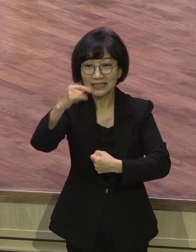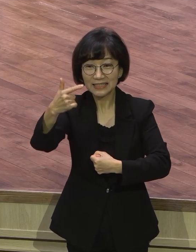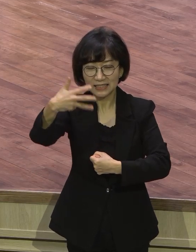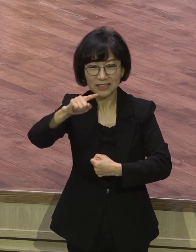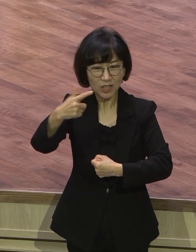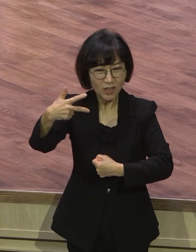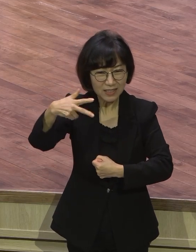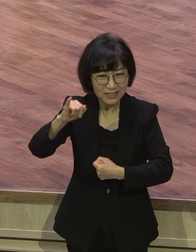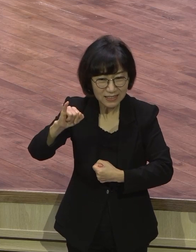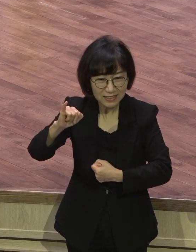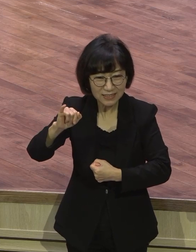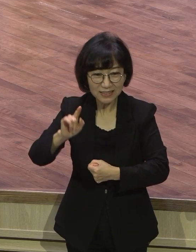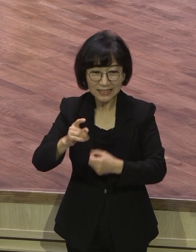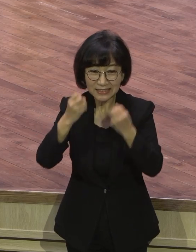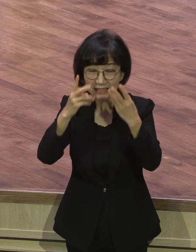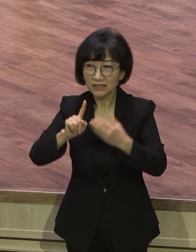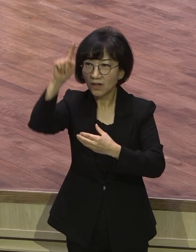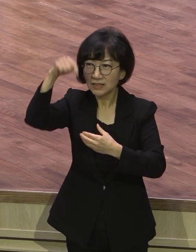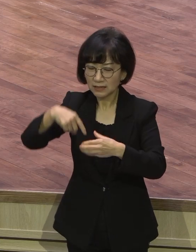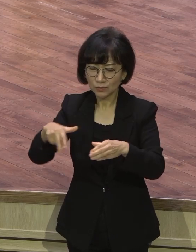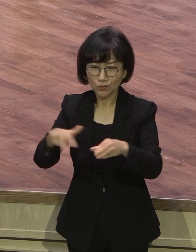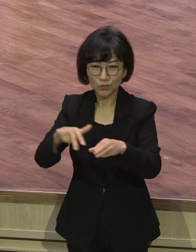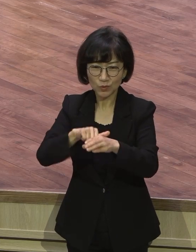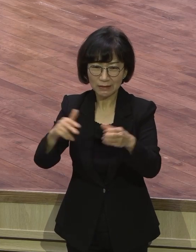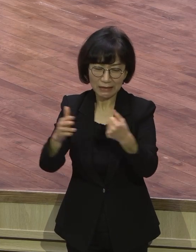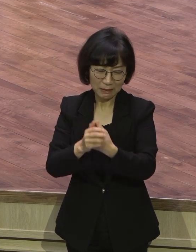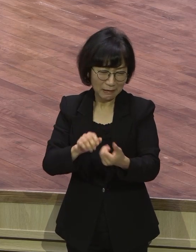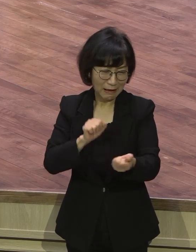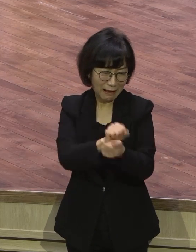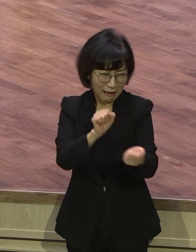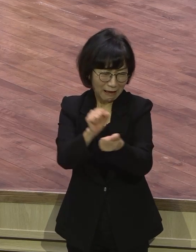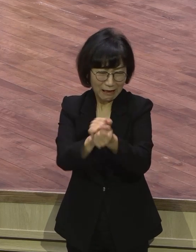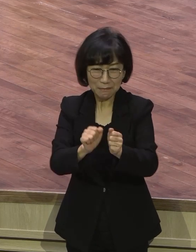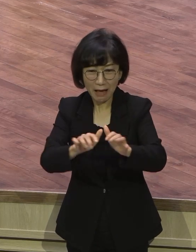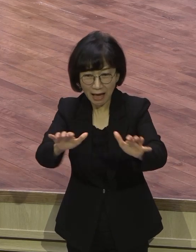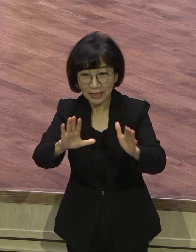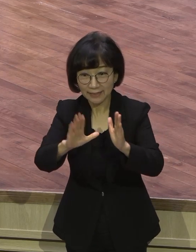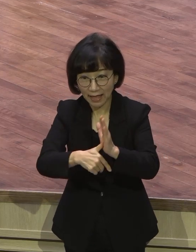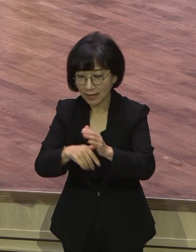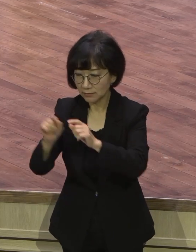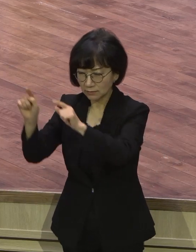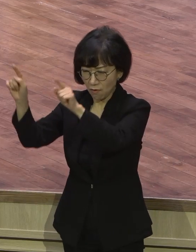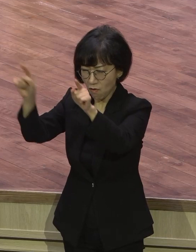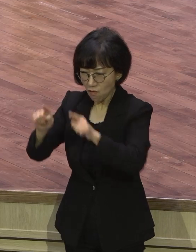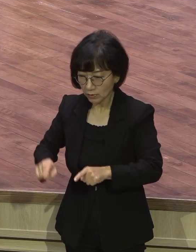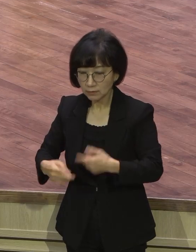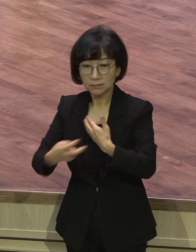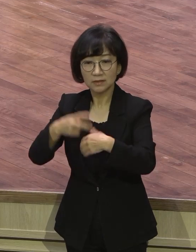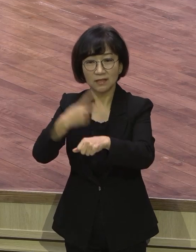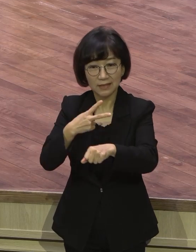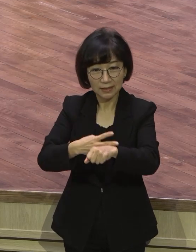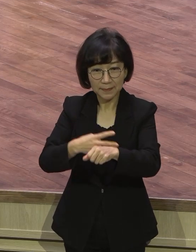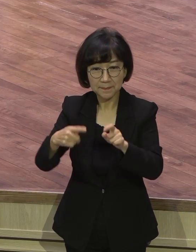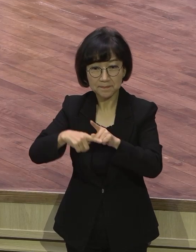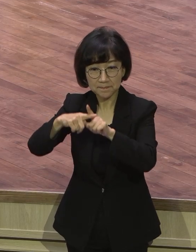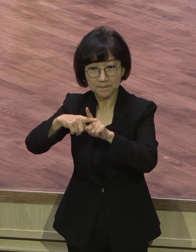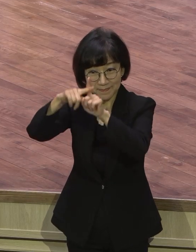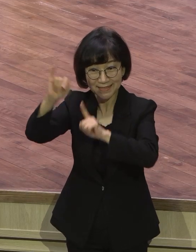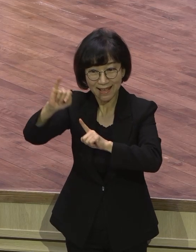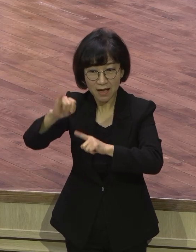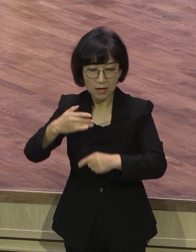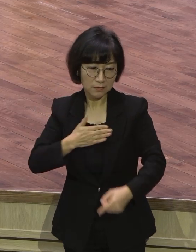확진자들이 발생이 되어졌을 때에 전국에 있는 많은 의료진들이 그렇게 자원을 냈습니다.